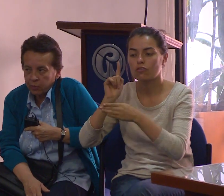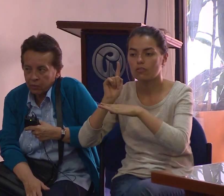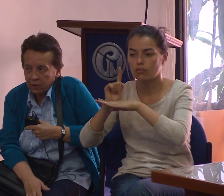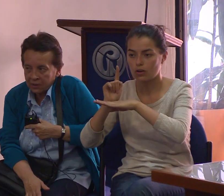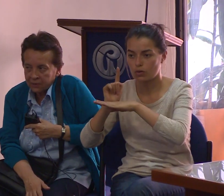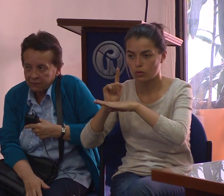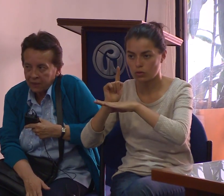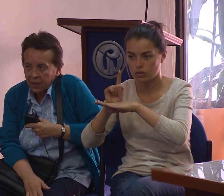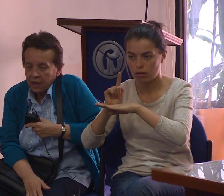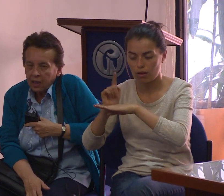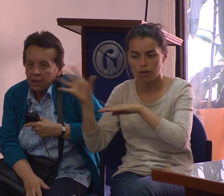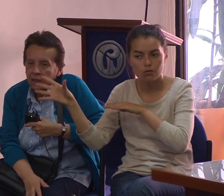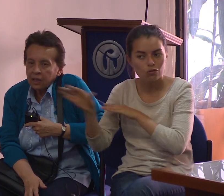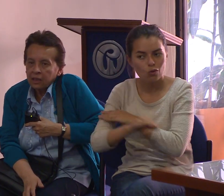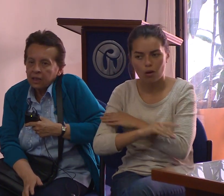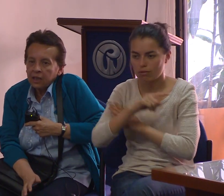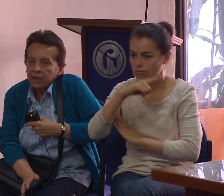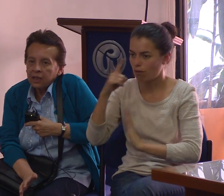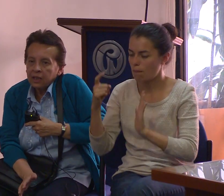los programas.